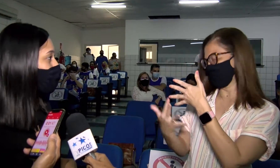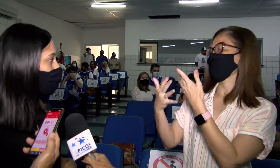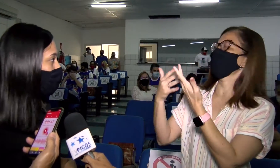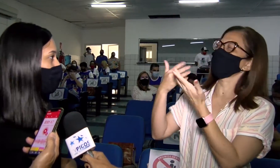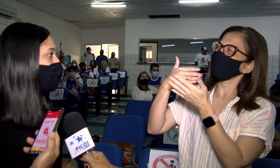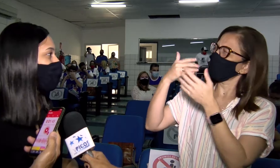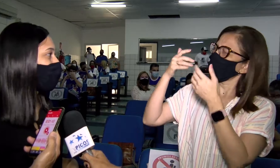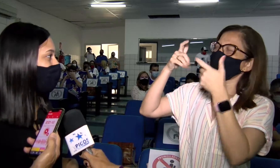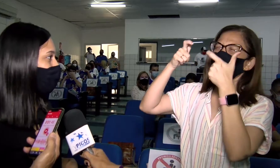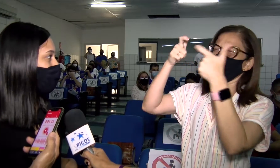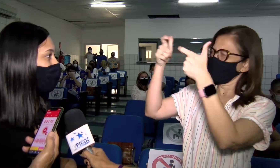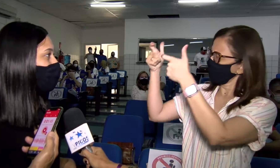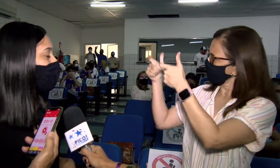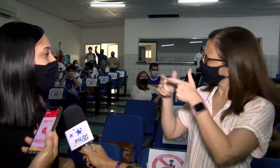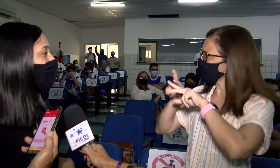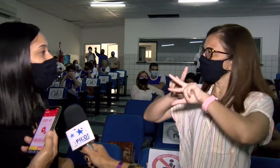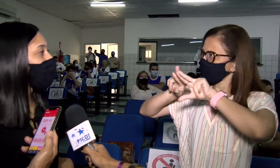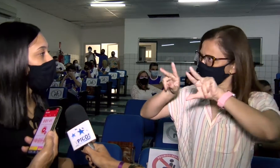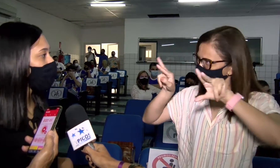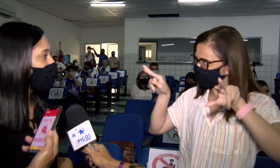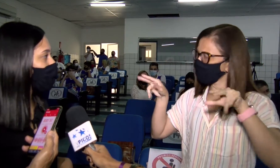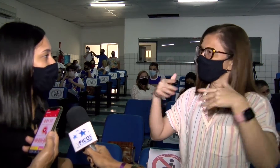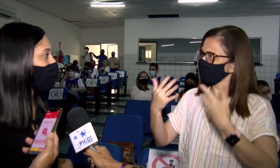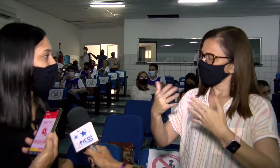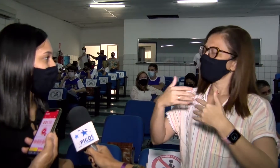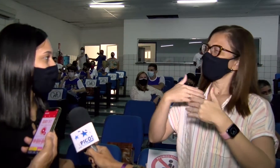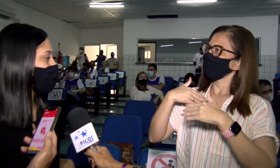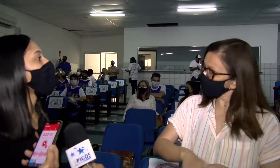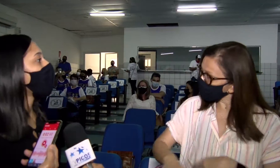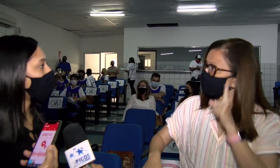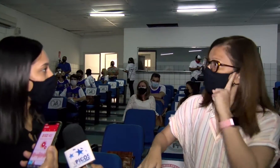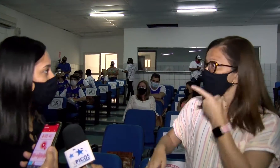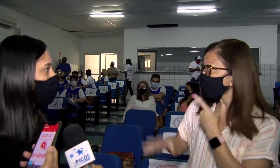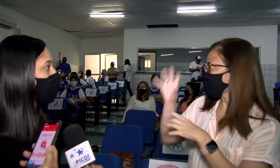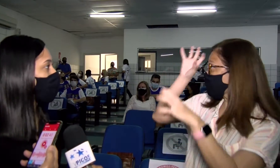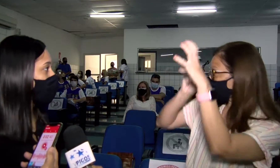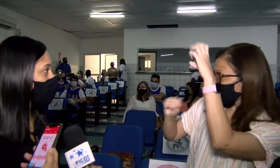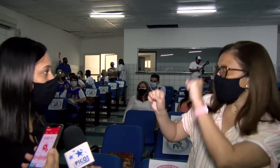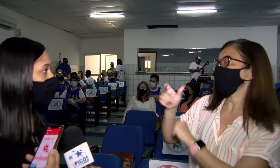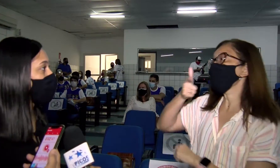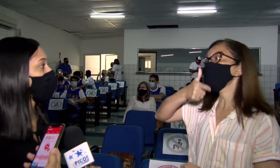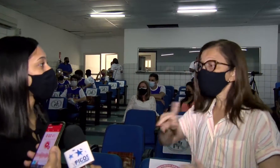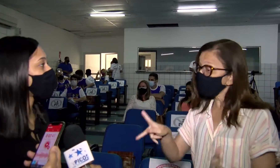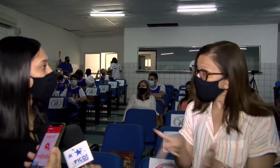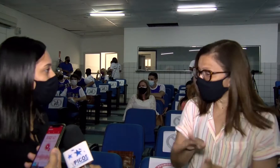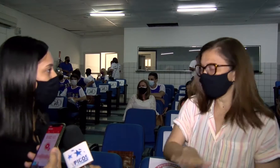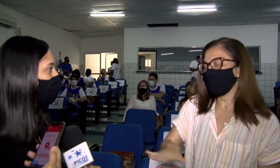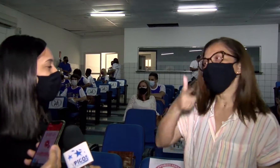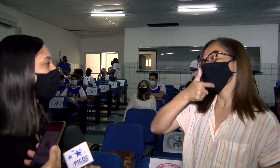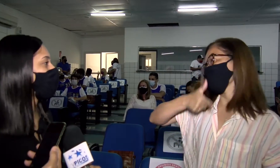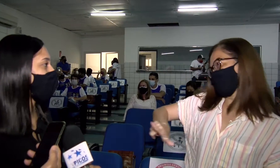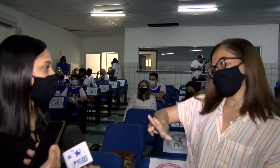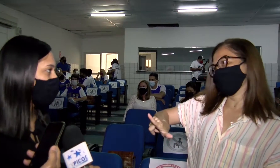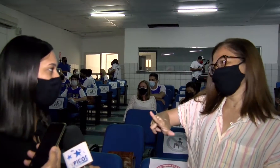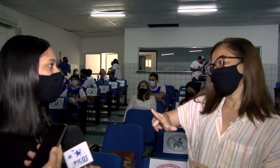nos cursos de Libras, em todos os lugares. Hoje, as crianças surdas, elas vão aprendendo e elas vão